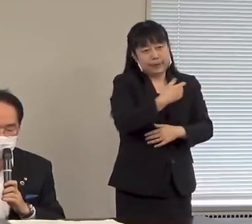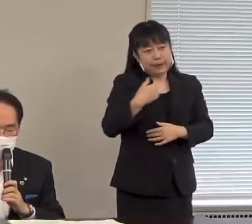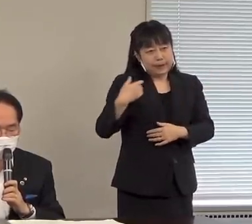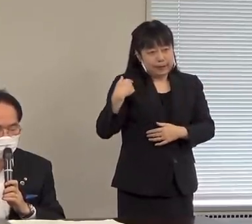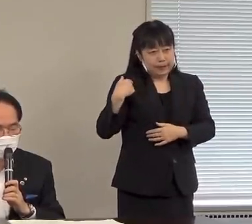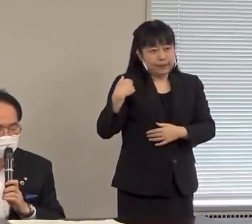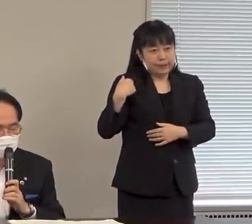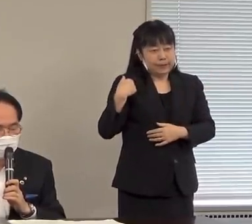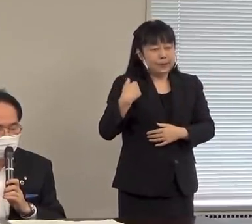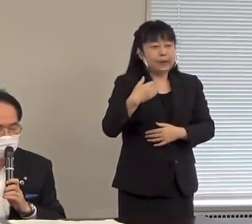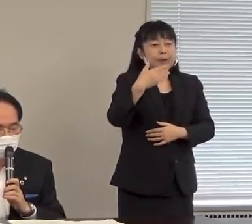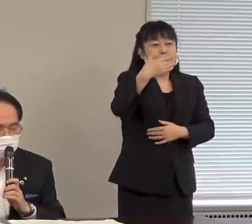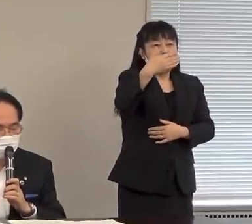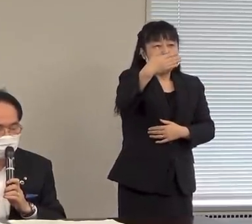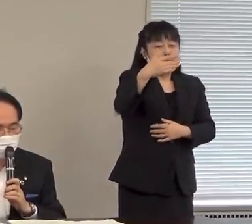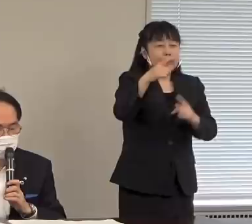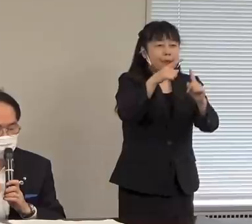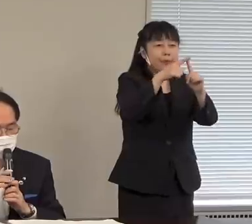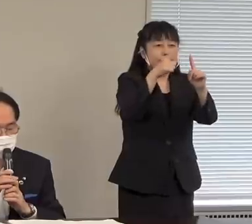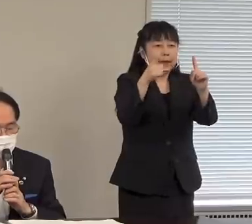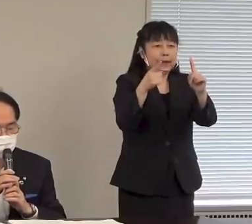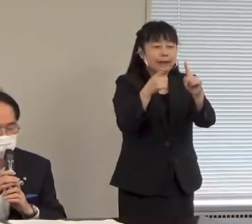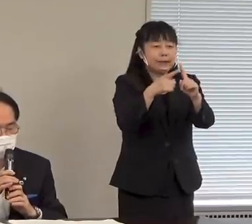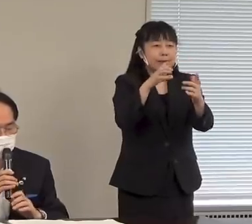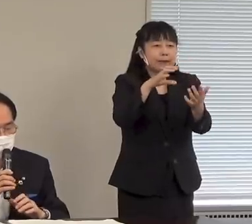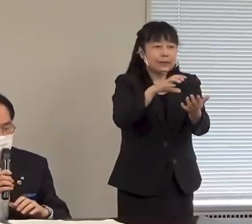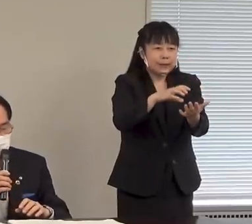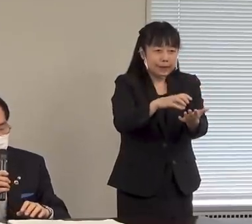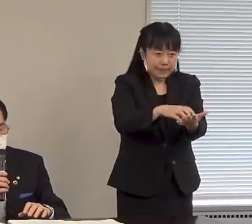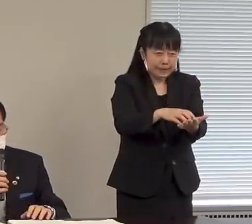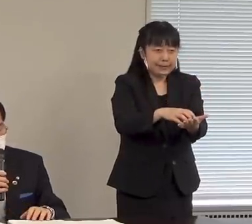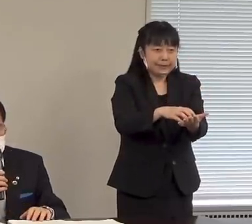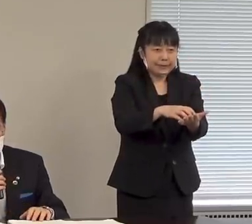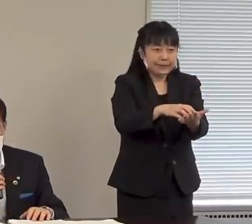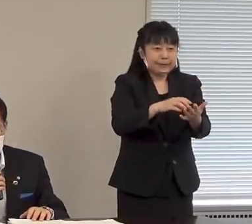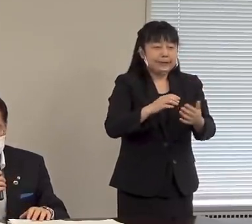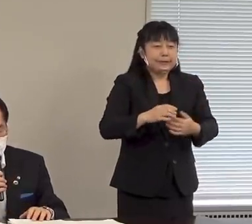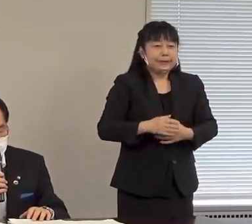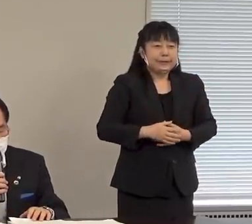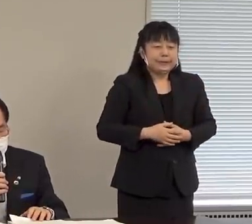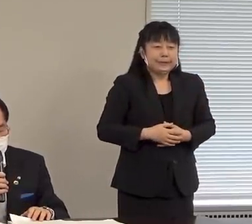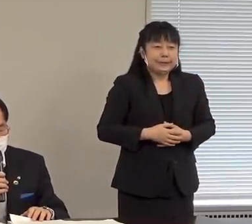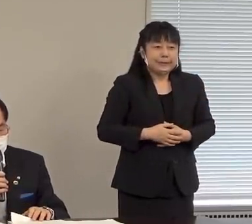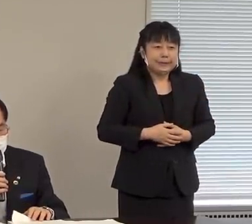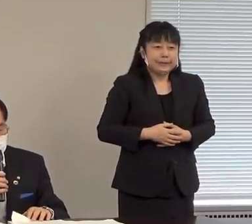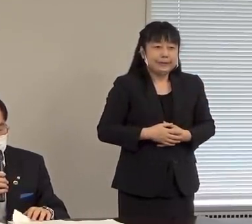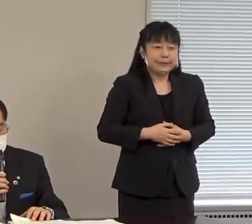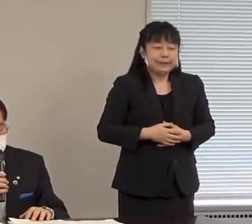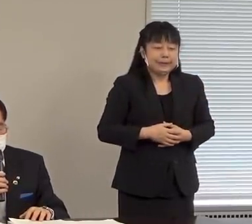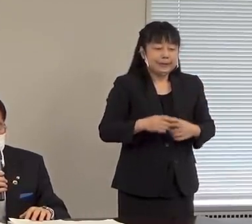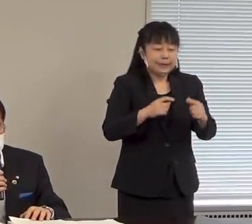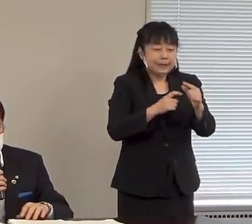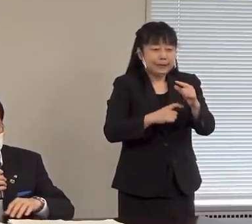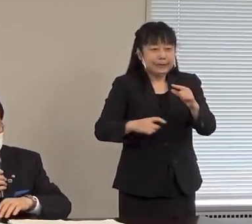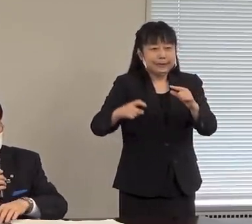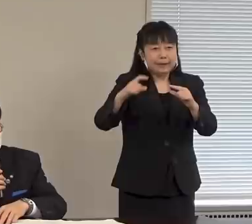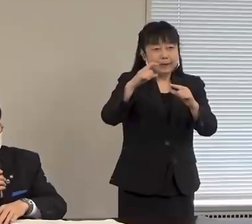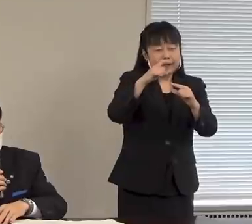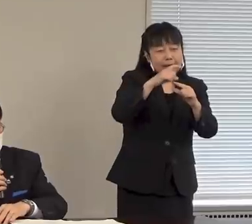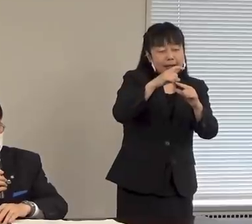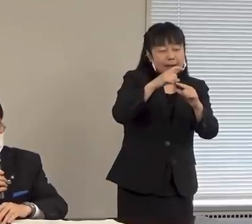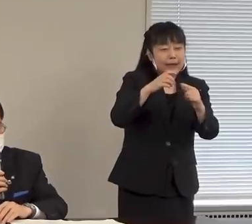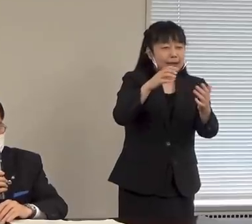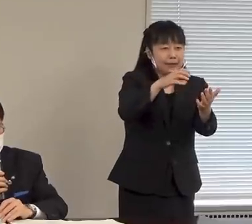ページになりますけれども、これについて追加の記述を行うとともに、新た